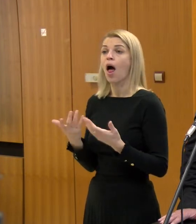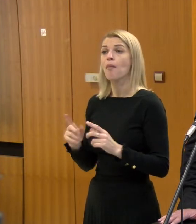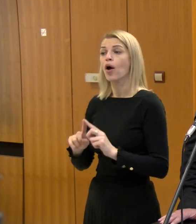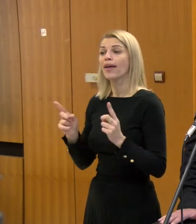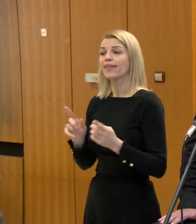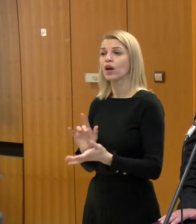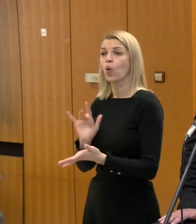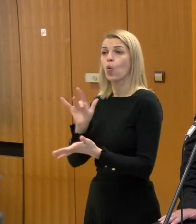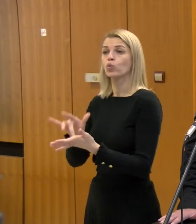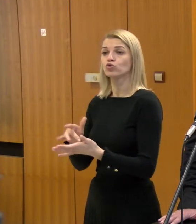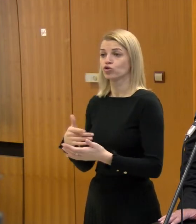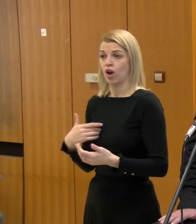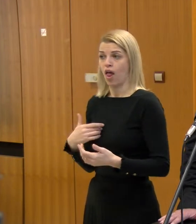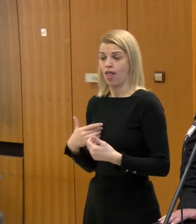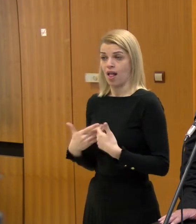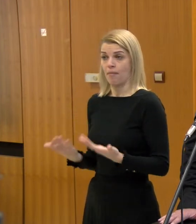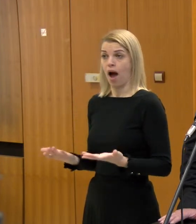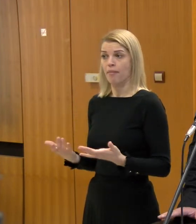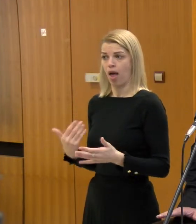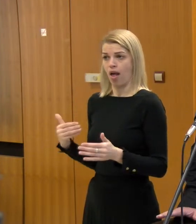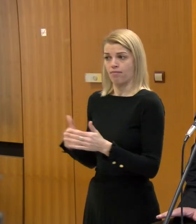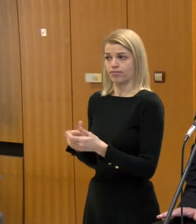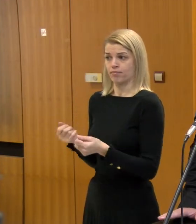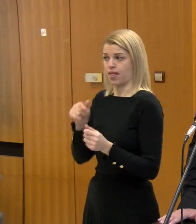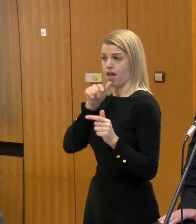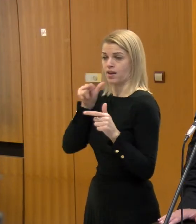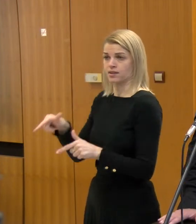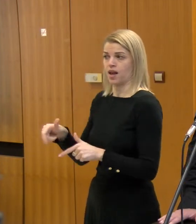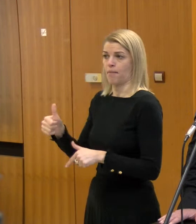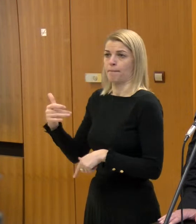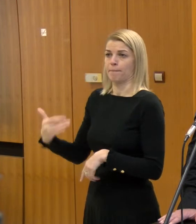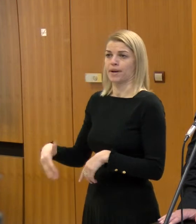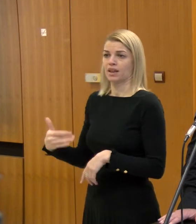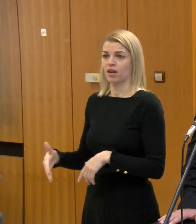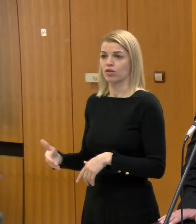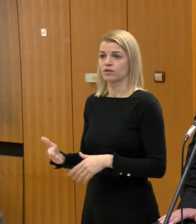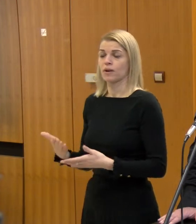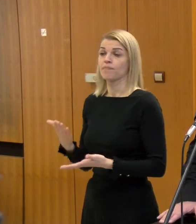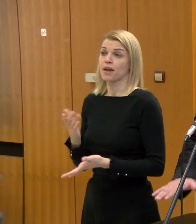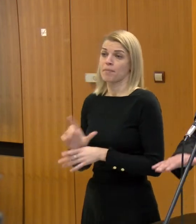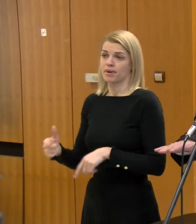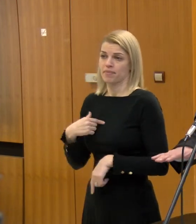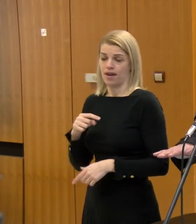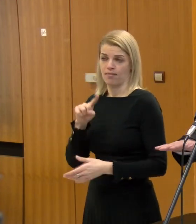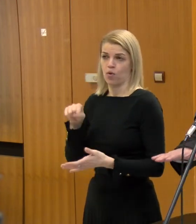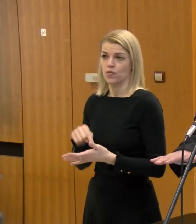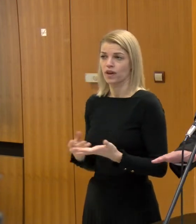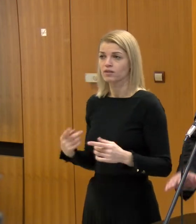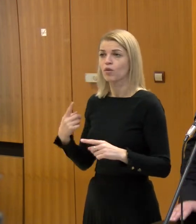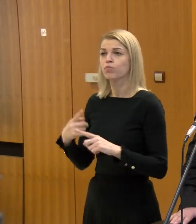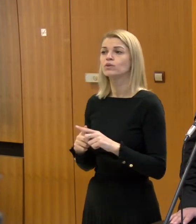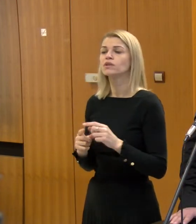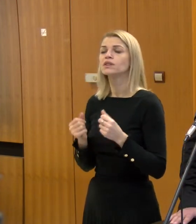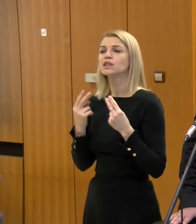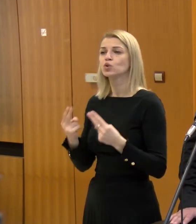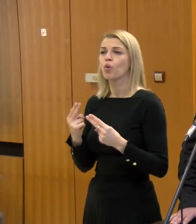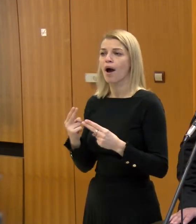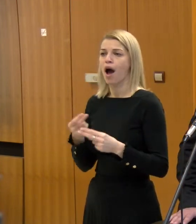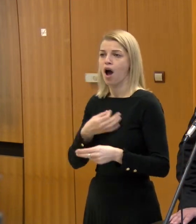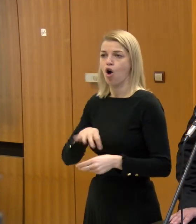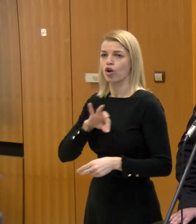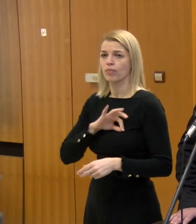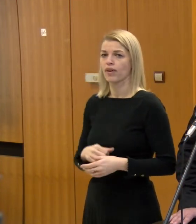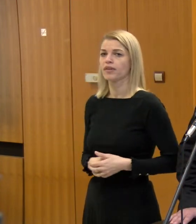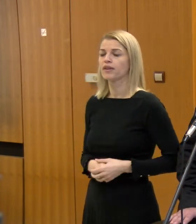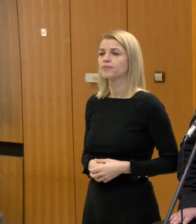iný účel, na ktorých potrebujeme viac, čo trochu je pre mňa otázne, a potom aj výška tej odmeny. A z pohľadu toho,